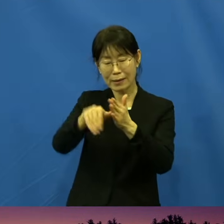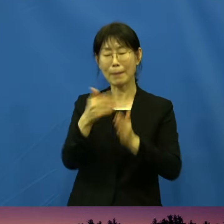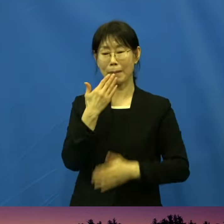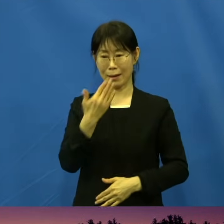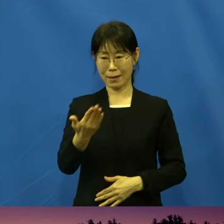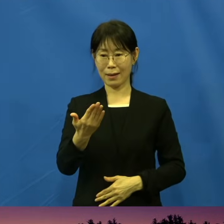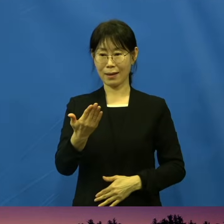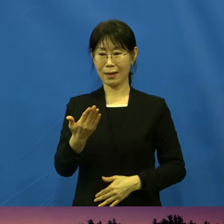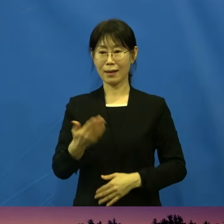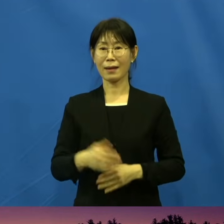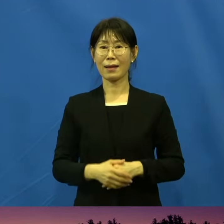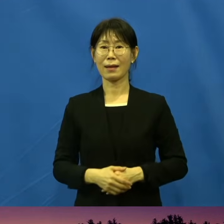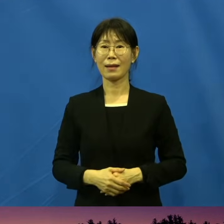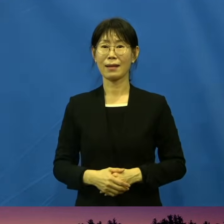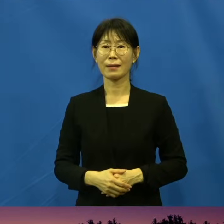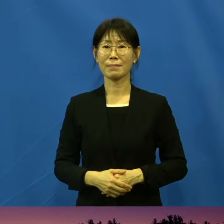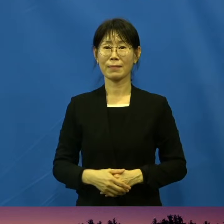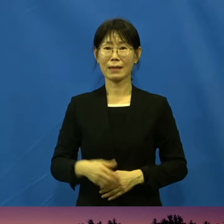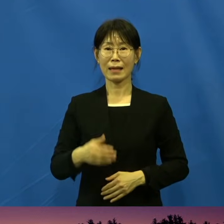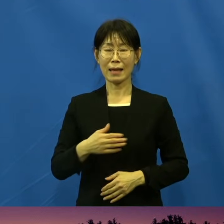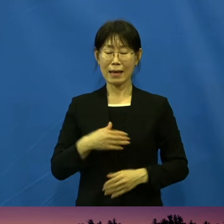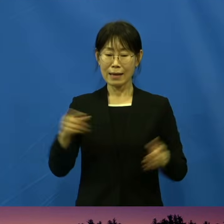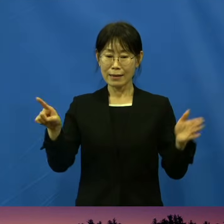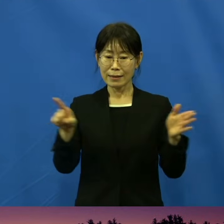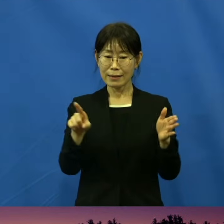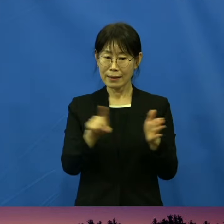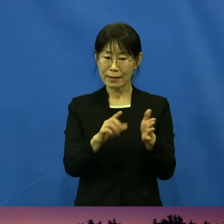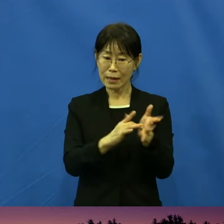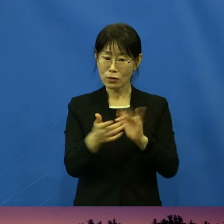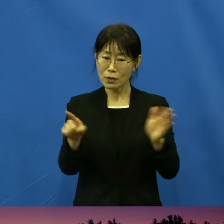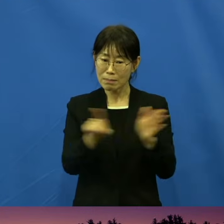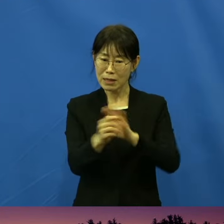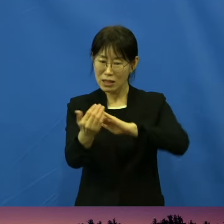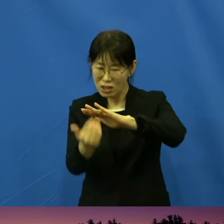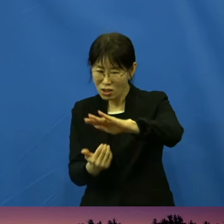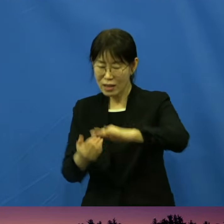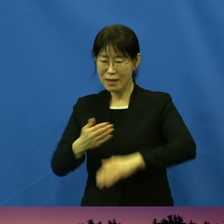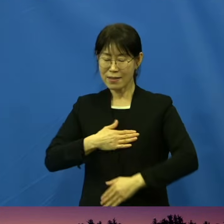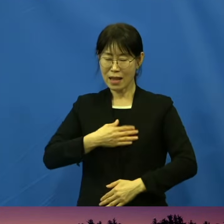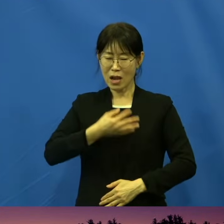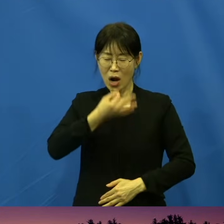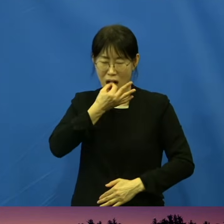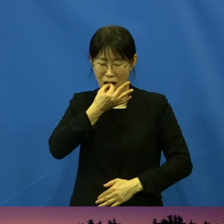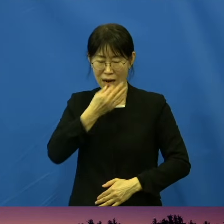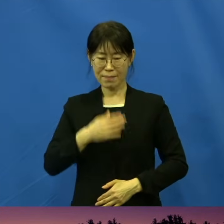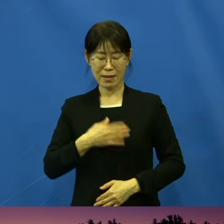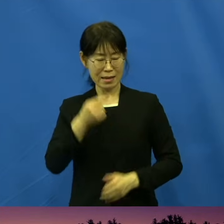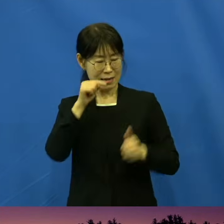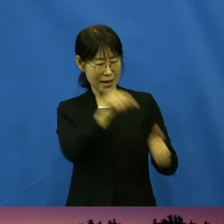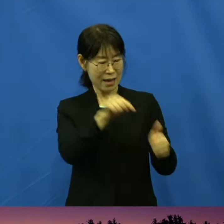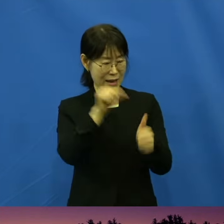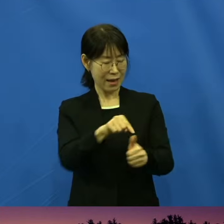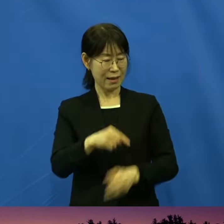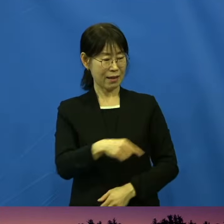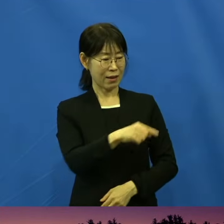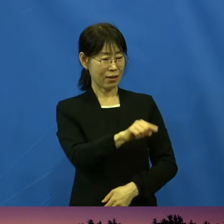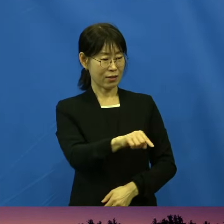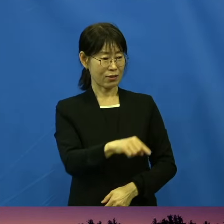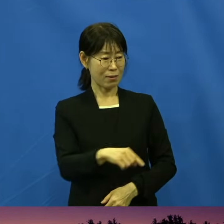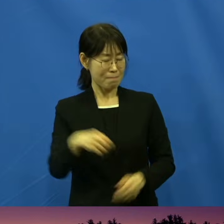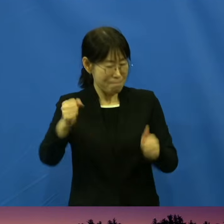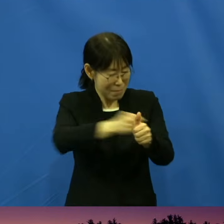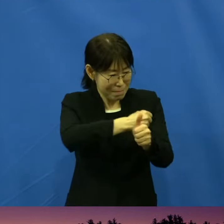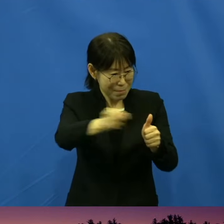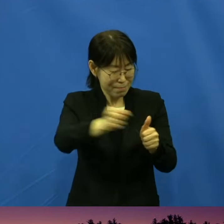여러분, 이전의 삶은 뭐예요? 자기 이기적이잖아요. 막 요구하고 강요하고 다른 사람을 희생시키고